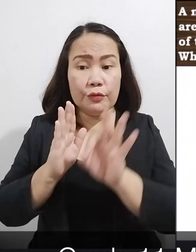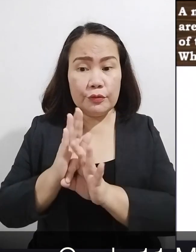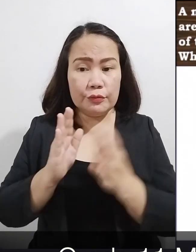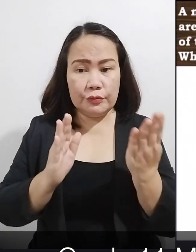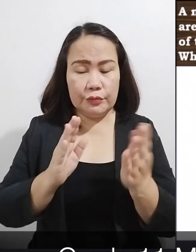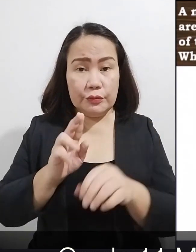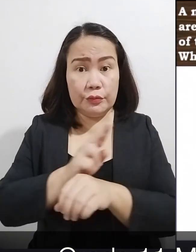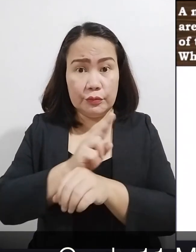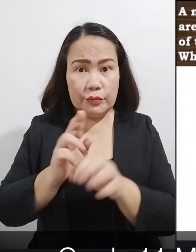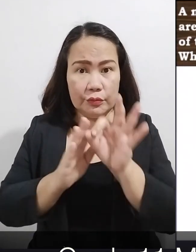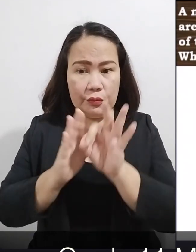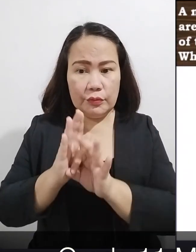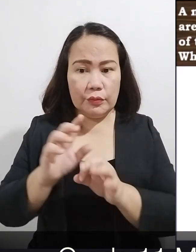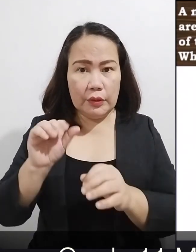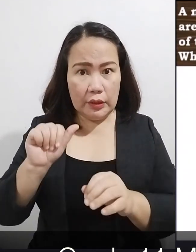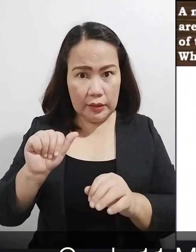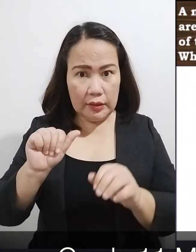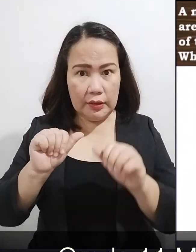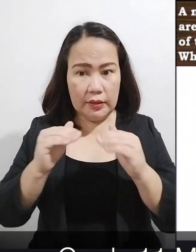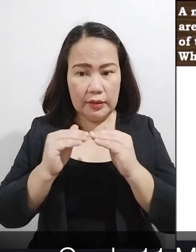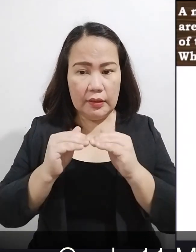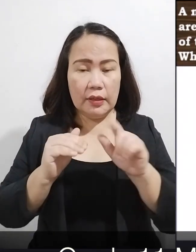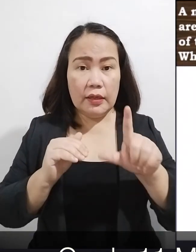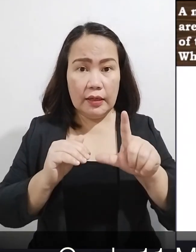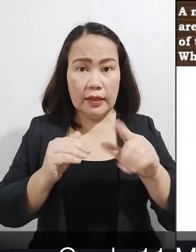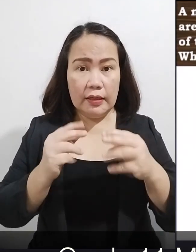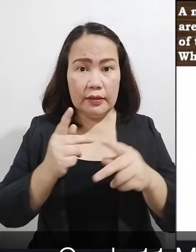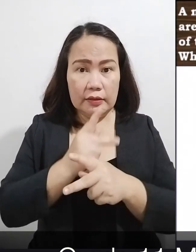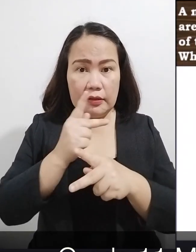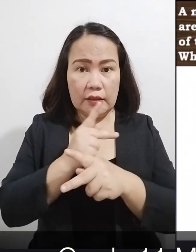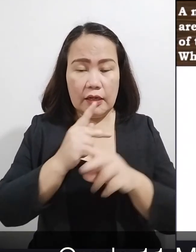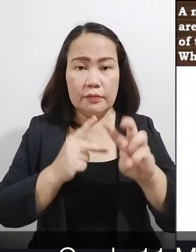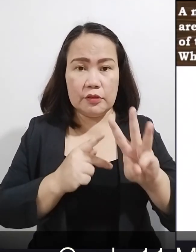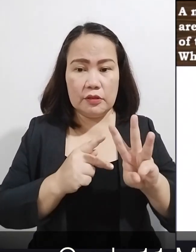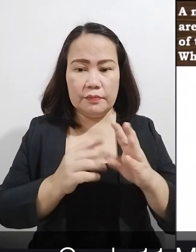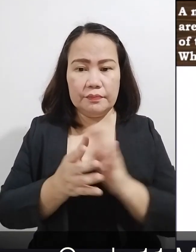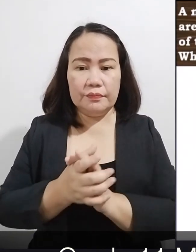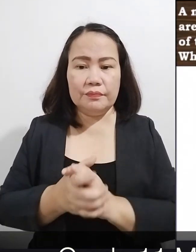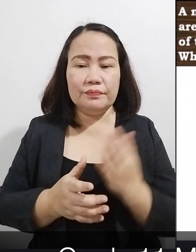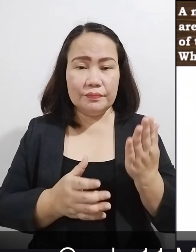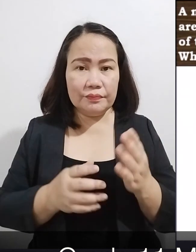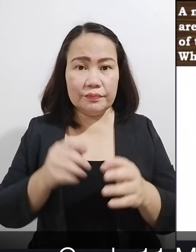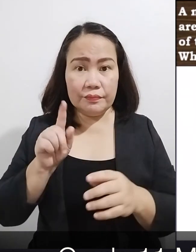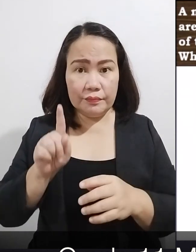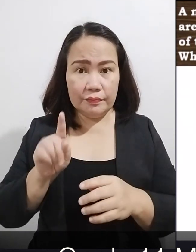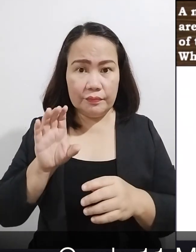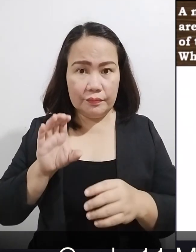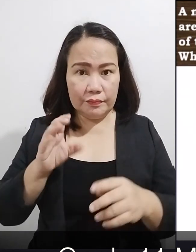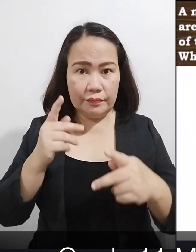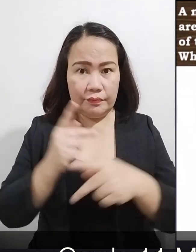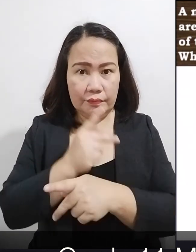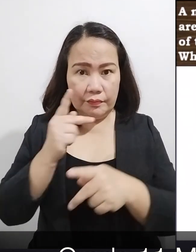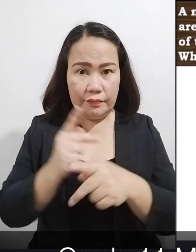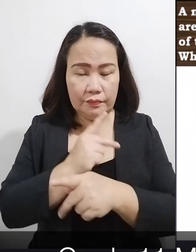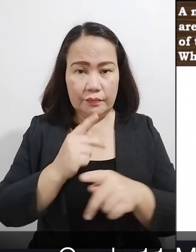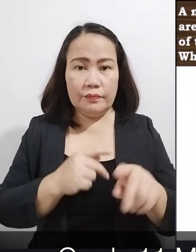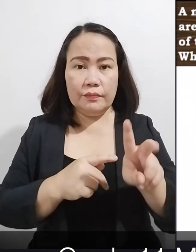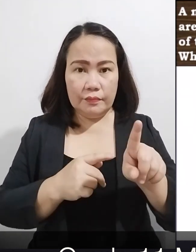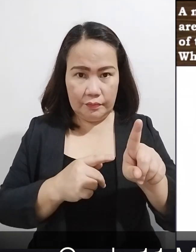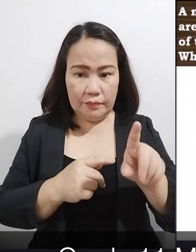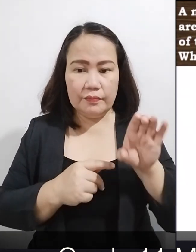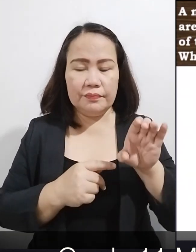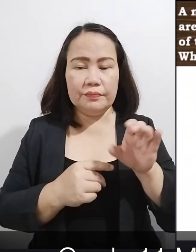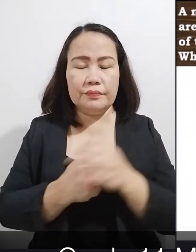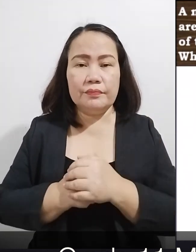A equals length times width, substitute natin yung 100 sa L at W, that is A equals